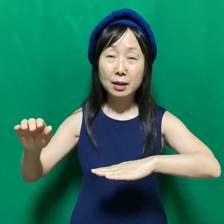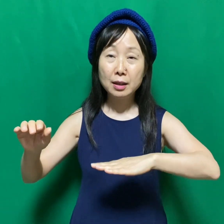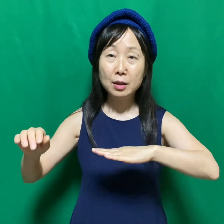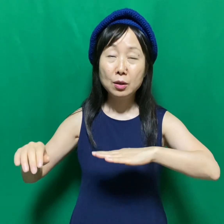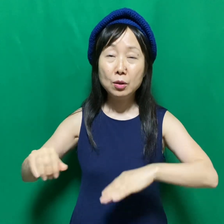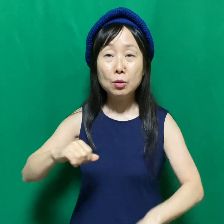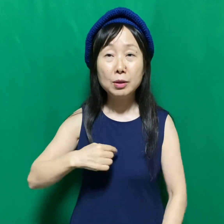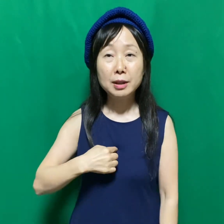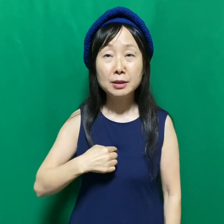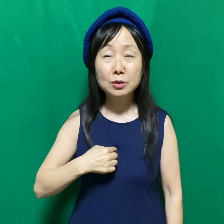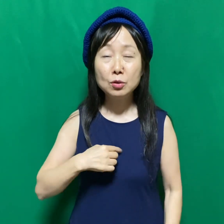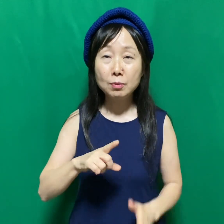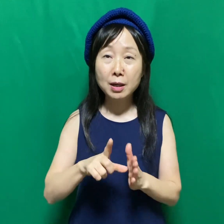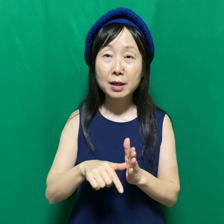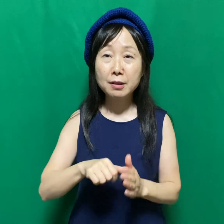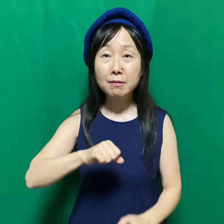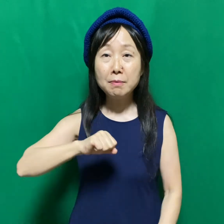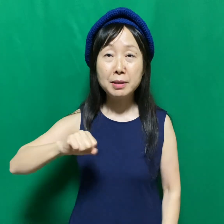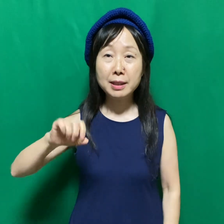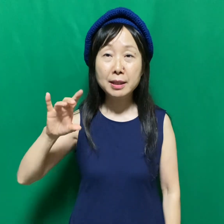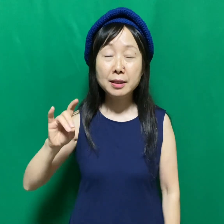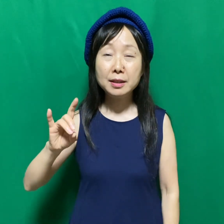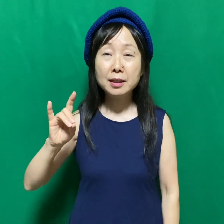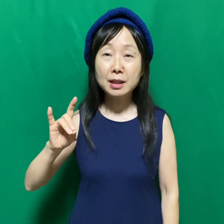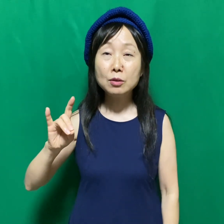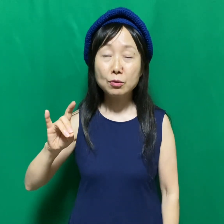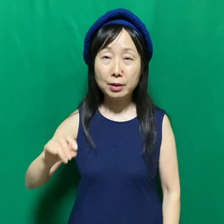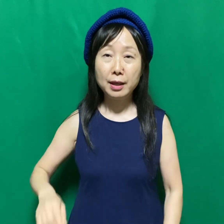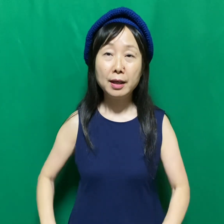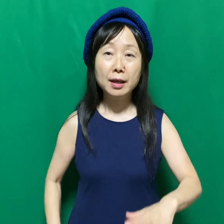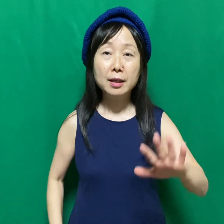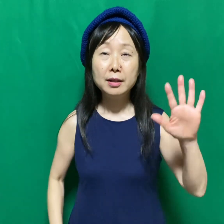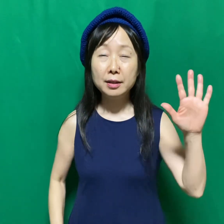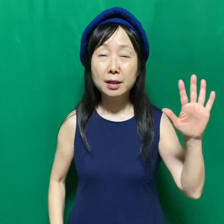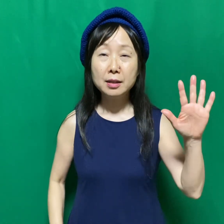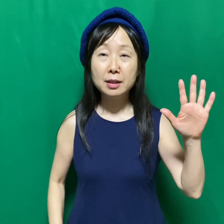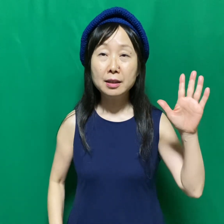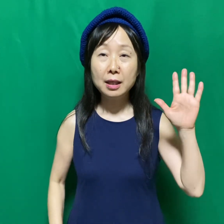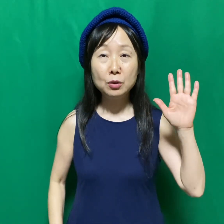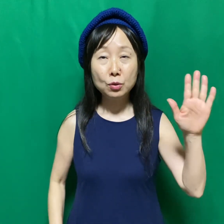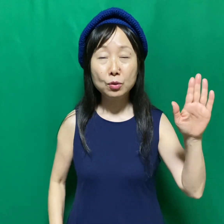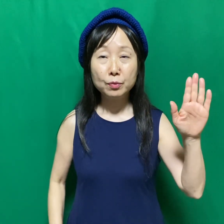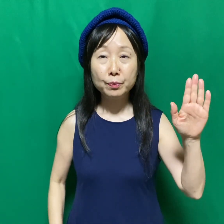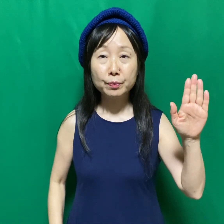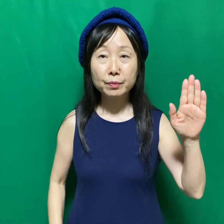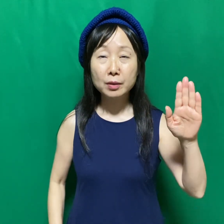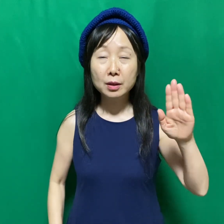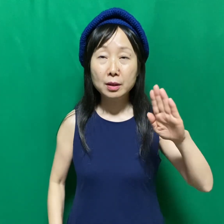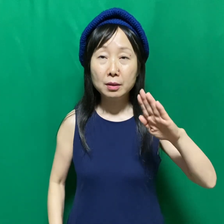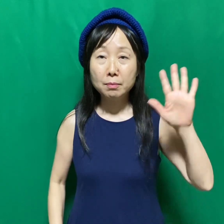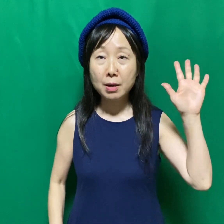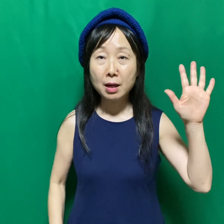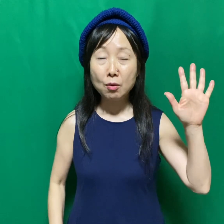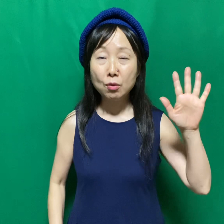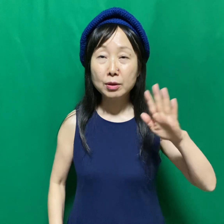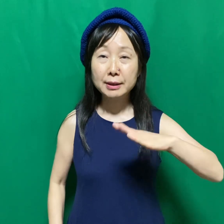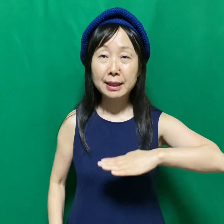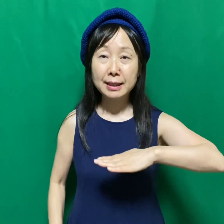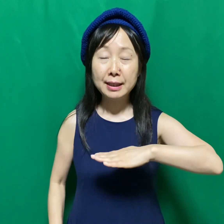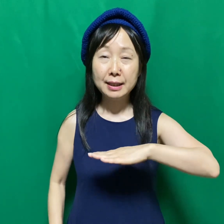ー、私の場合は右利きなので左手のパーを下に